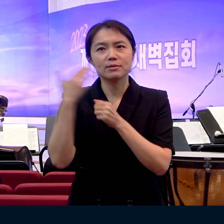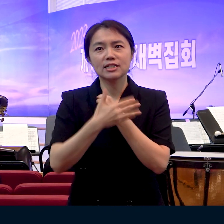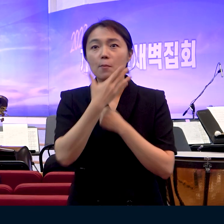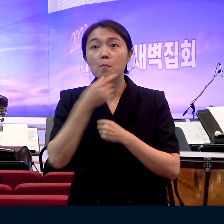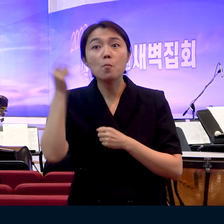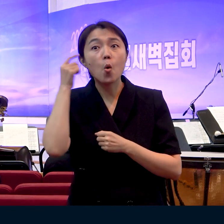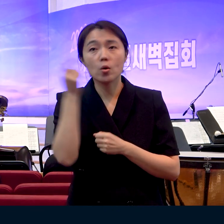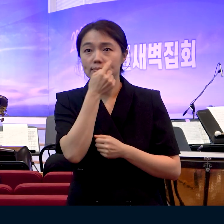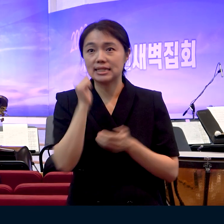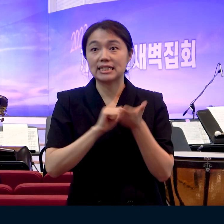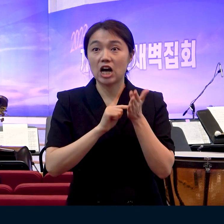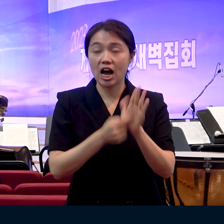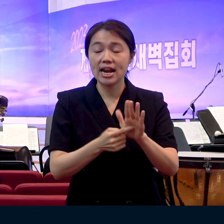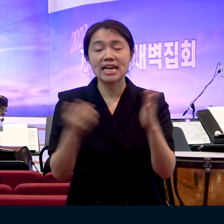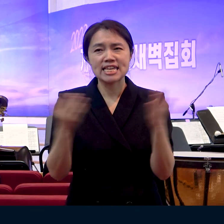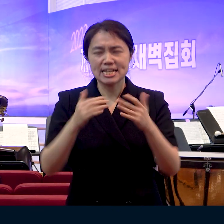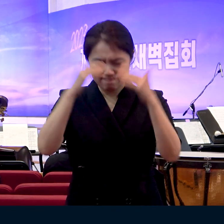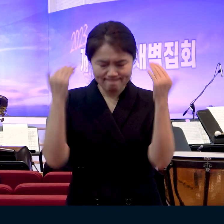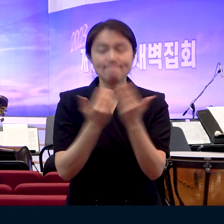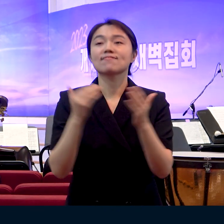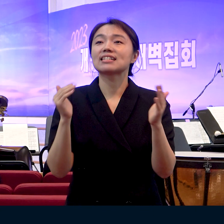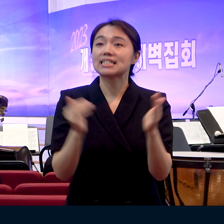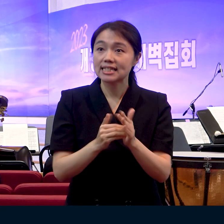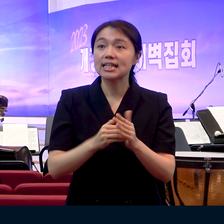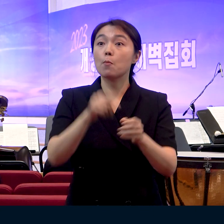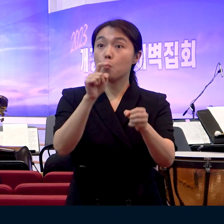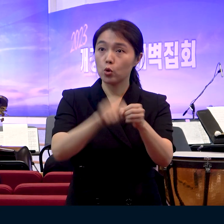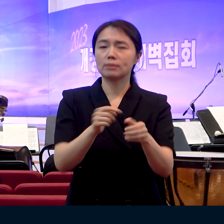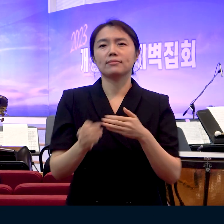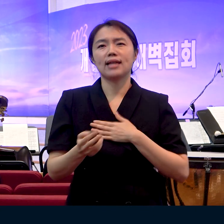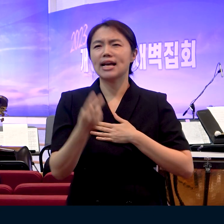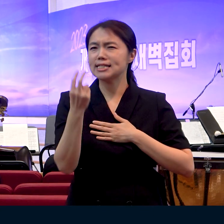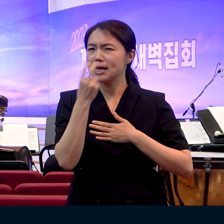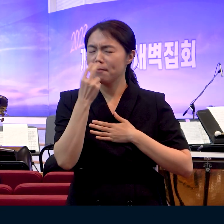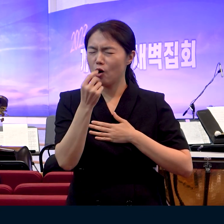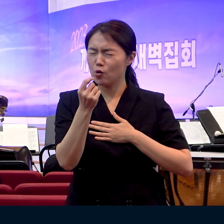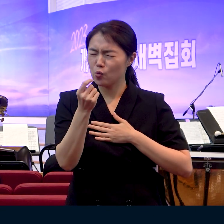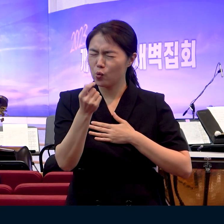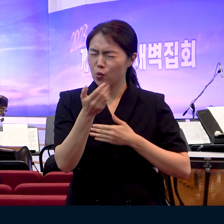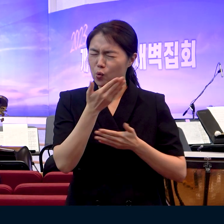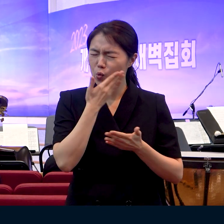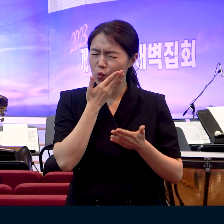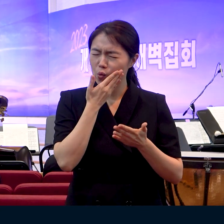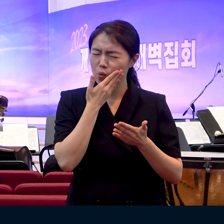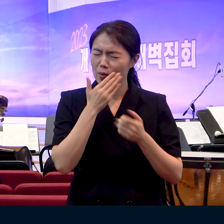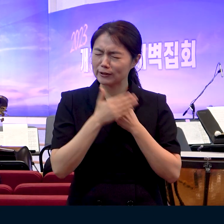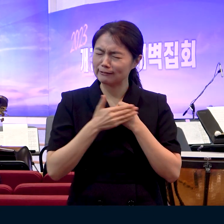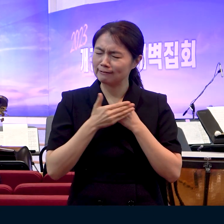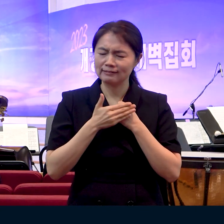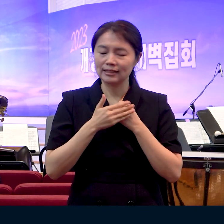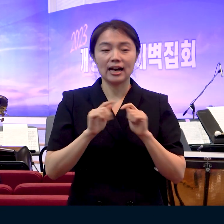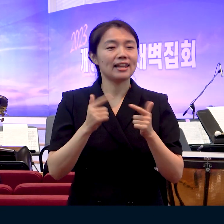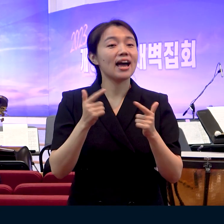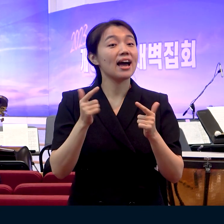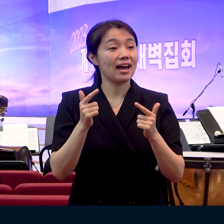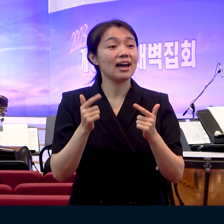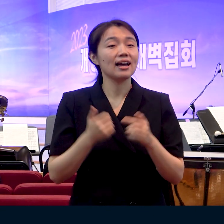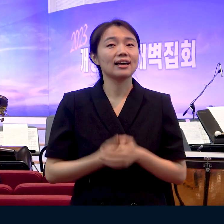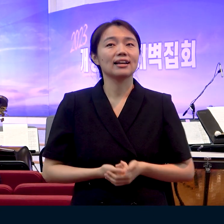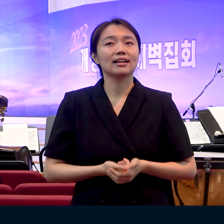은혜의 복음을 증언하는 일을 마치려 하면 나의 생명조차 조금도 귀한 것으로 여기지